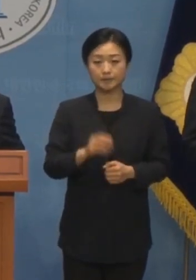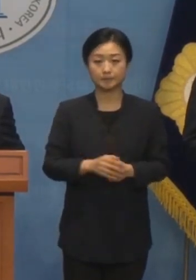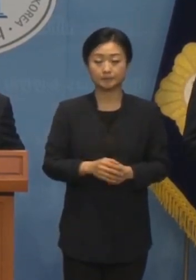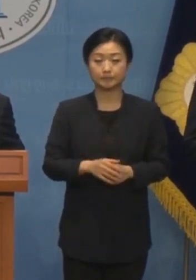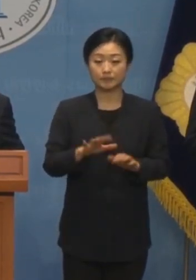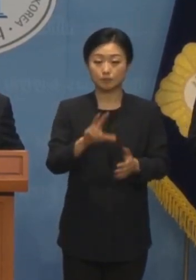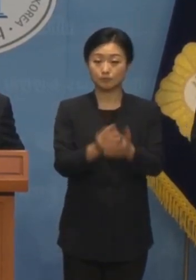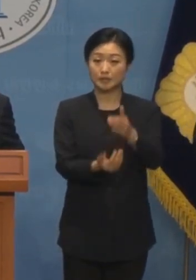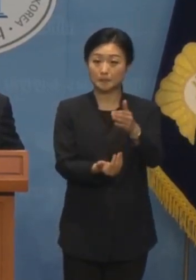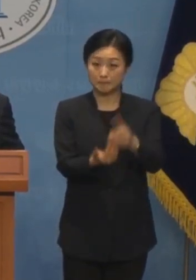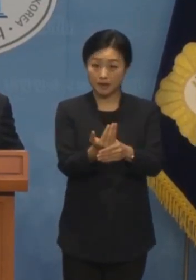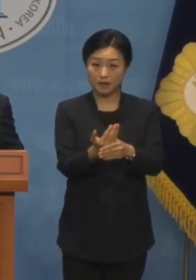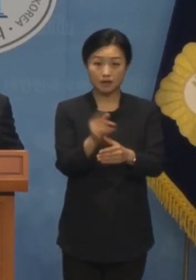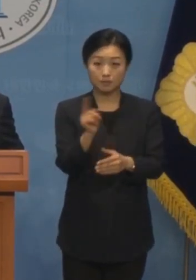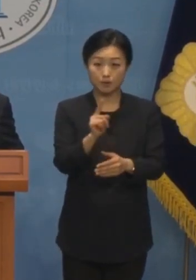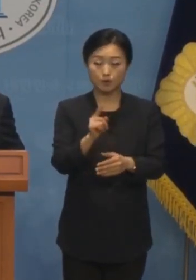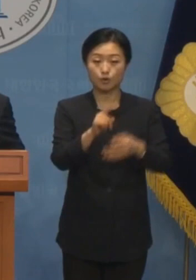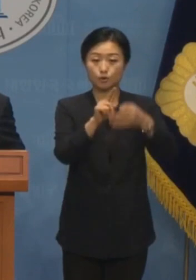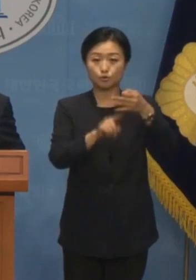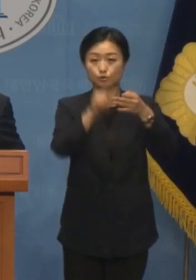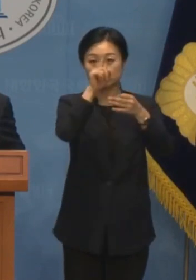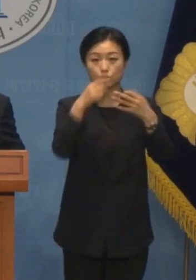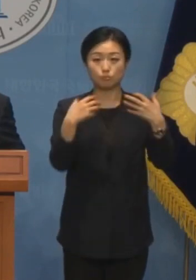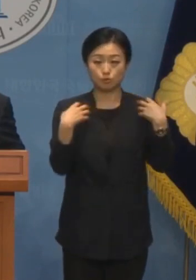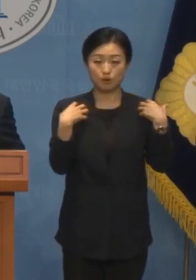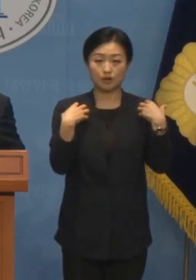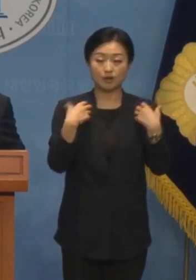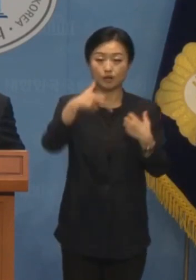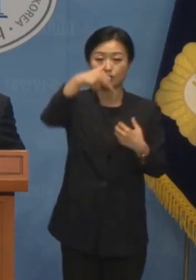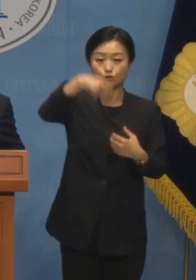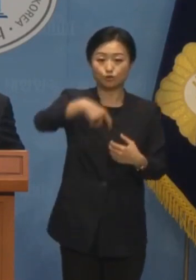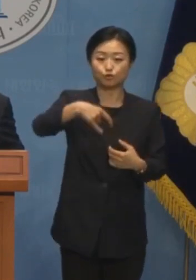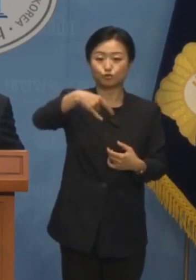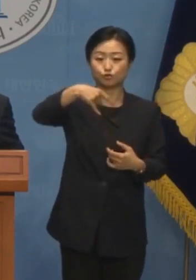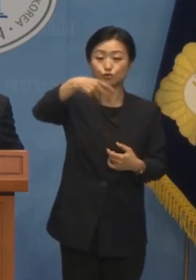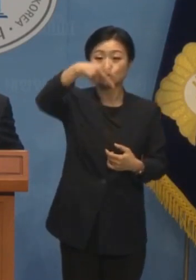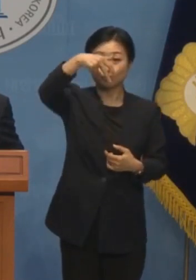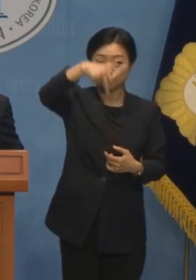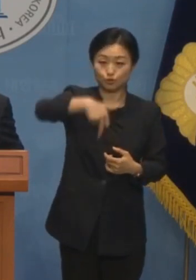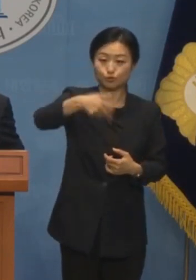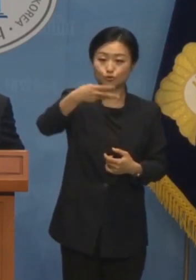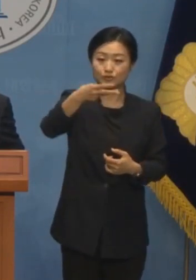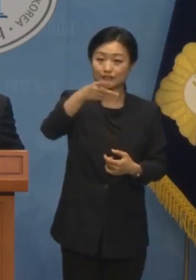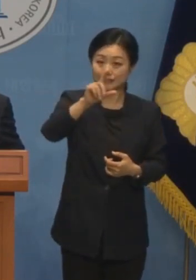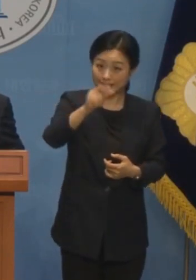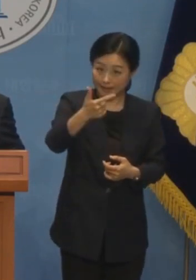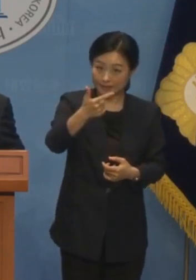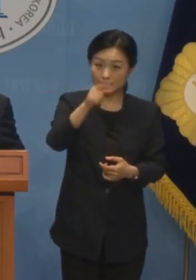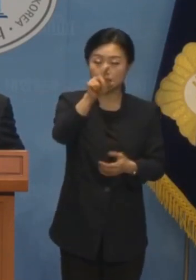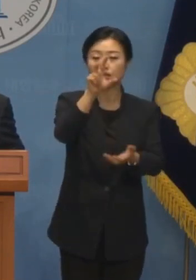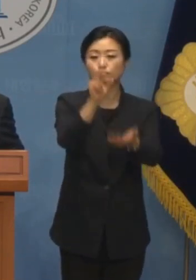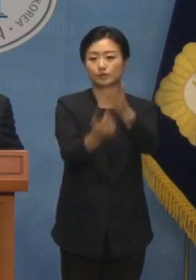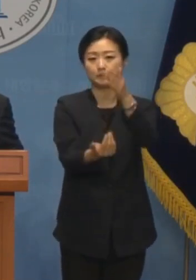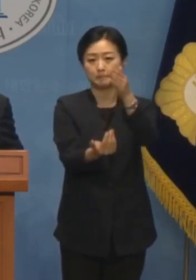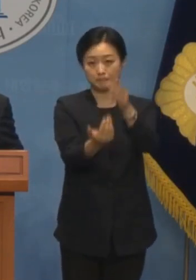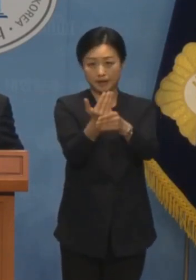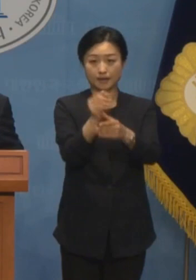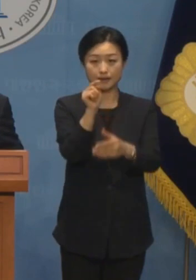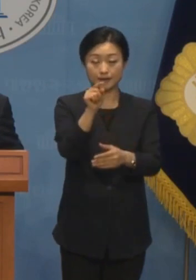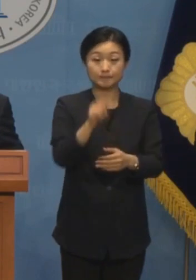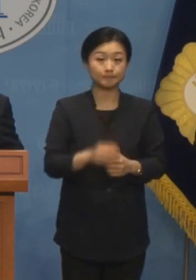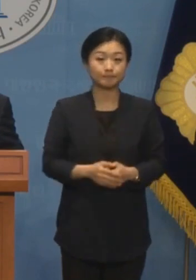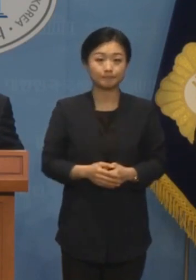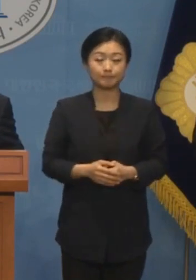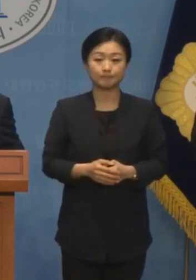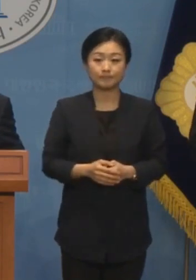티메프 사태는 윤석열 정부와 큐텐이 초래한 온라인 플랫폼 시장 대참사입니다.